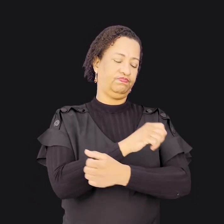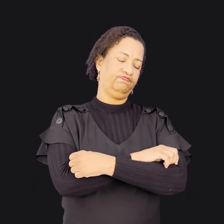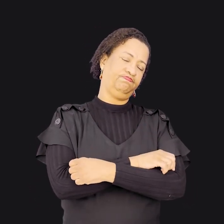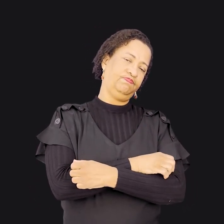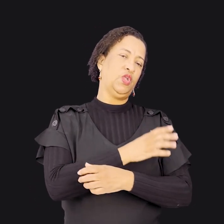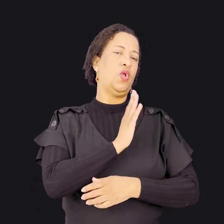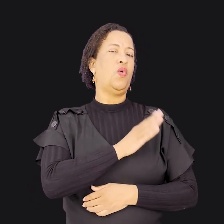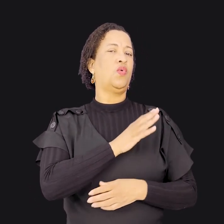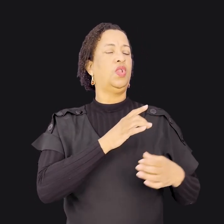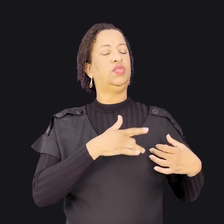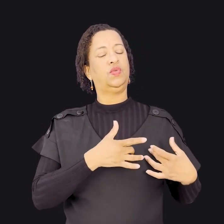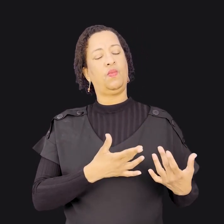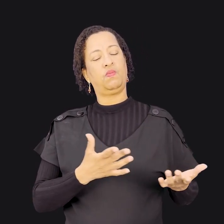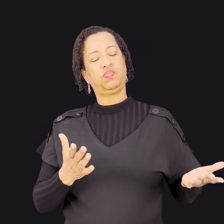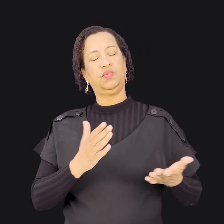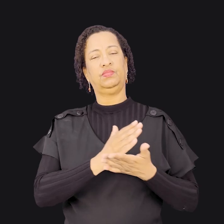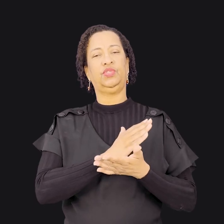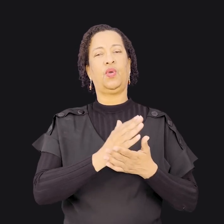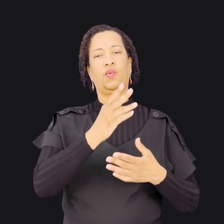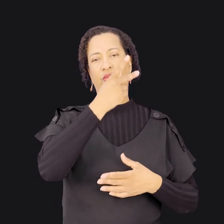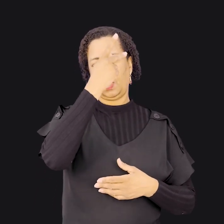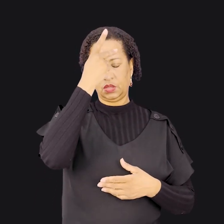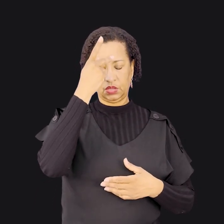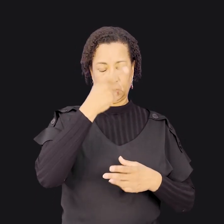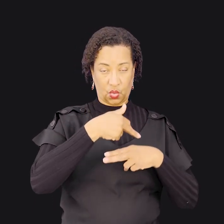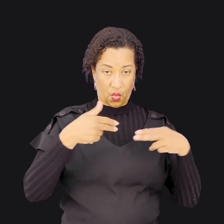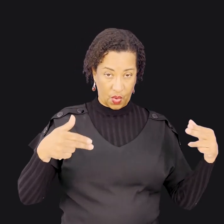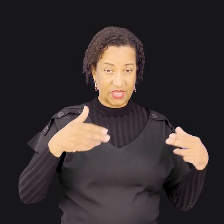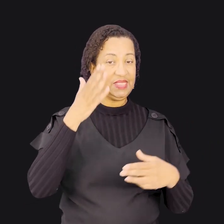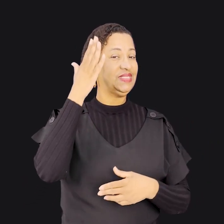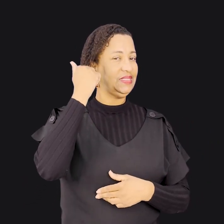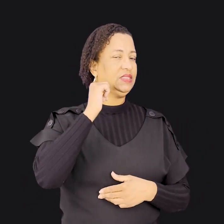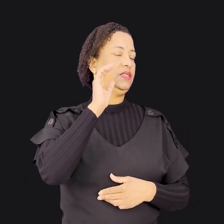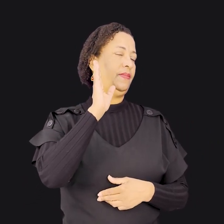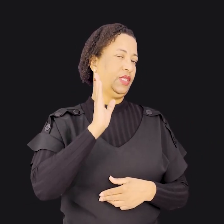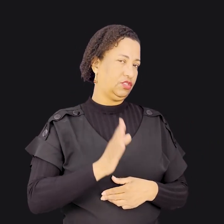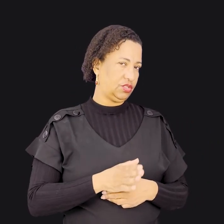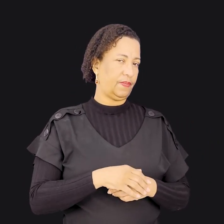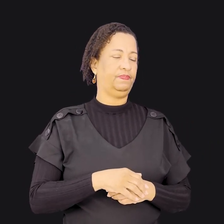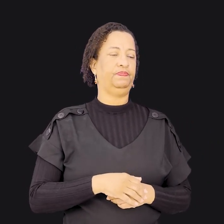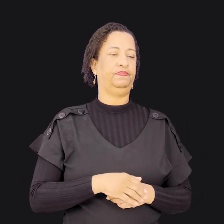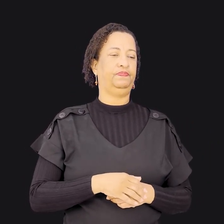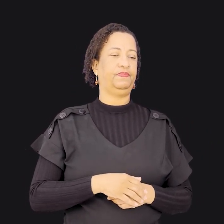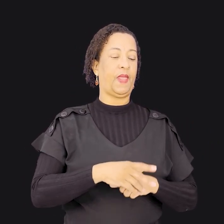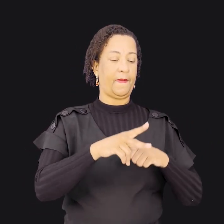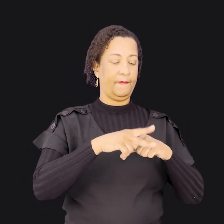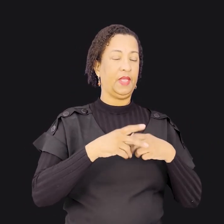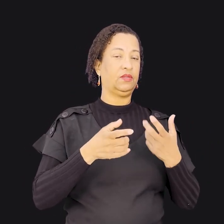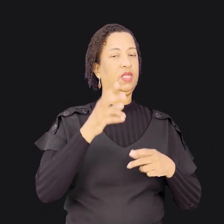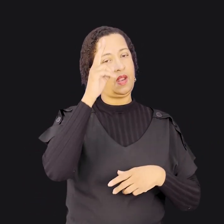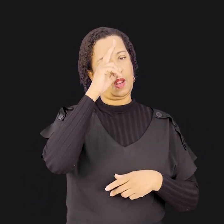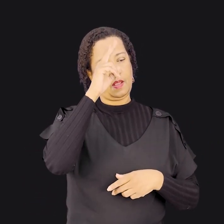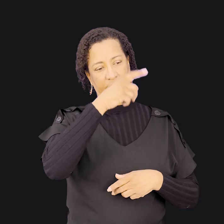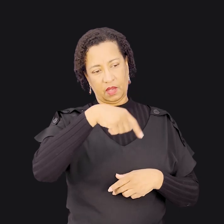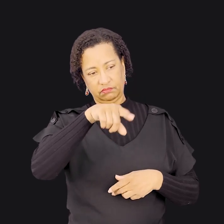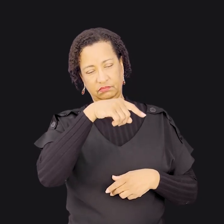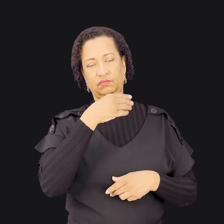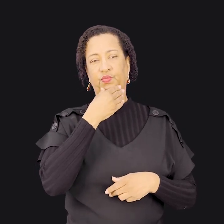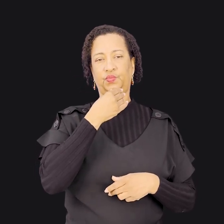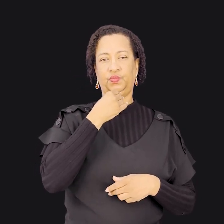seu coração a respeito de algumas coisas que eles já sabiam, das quais Pedro queria lembrá-los. Quando começamos a